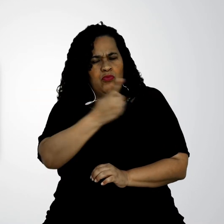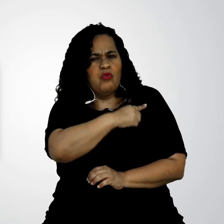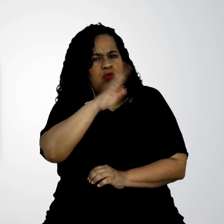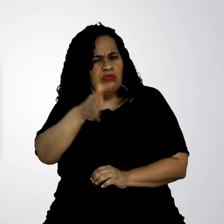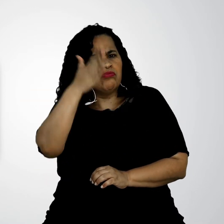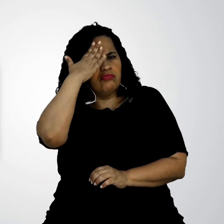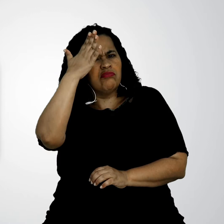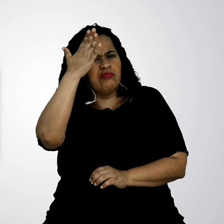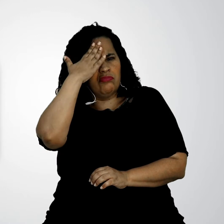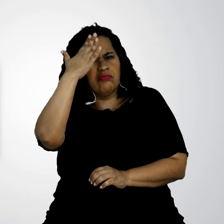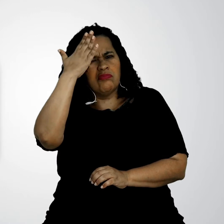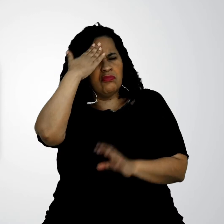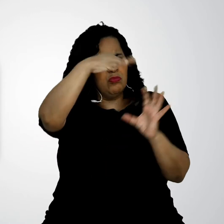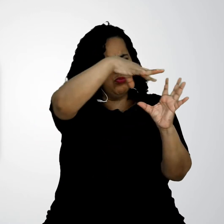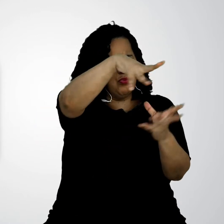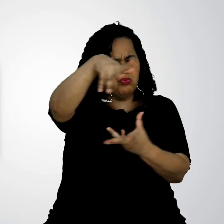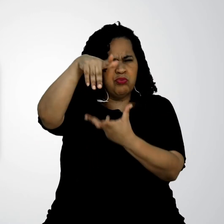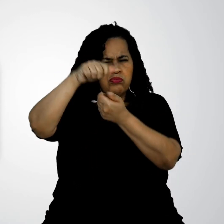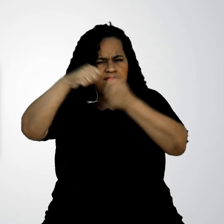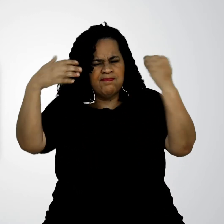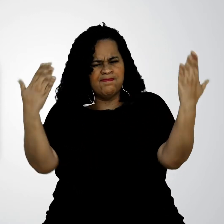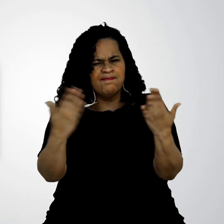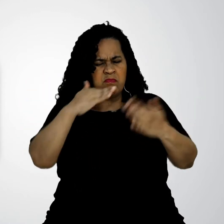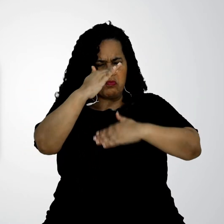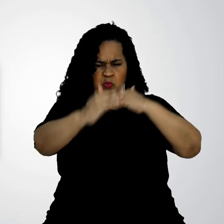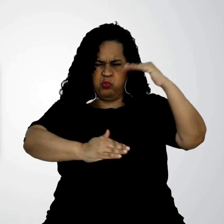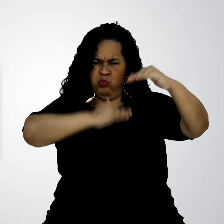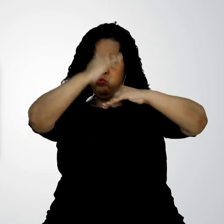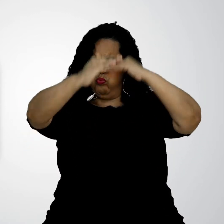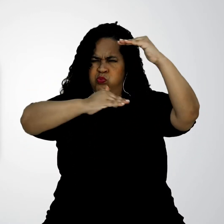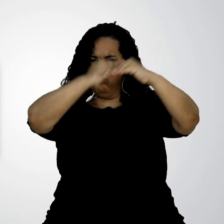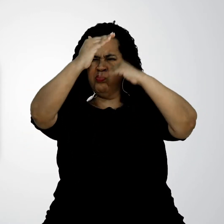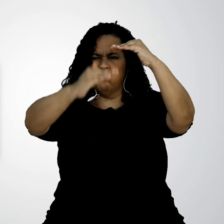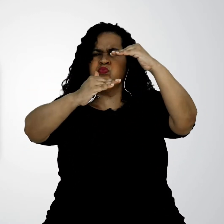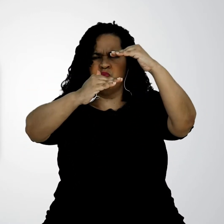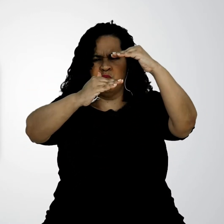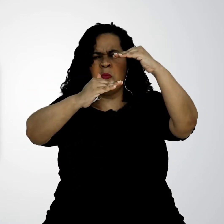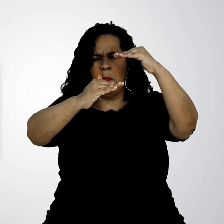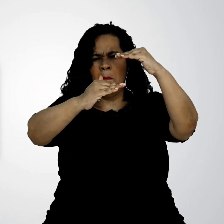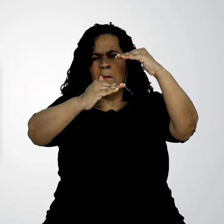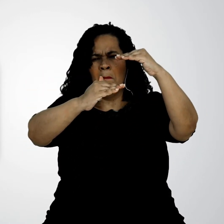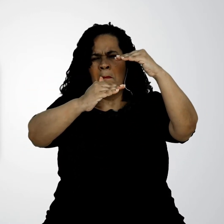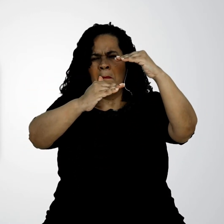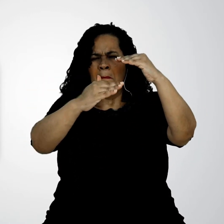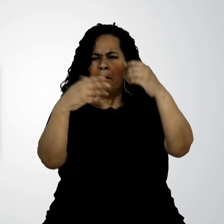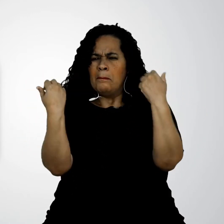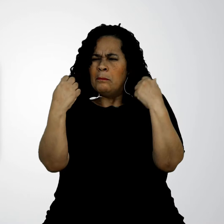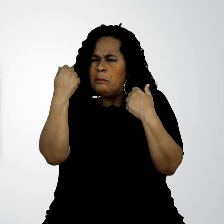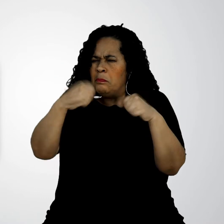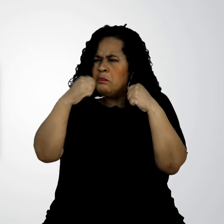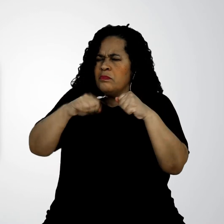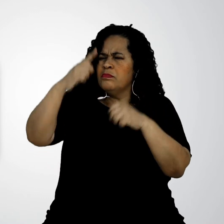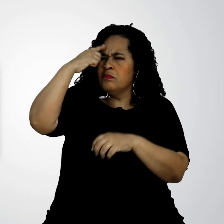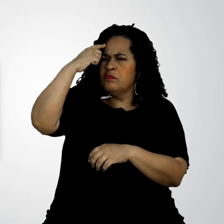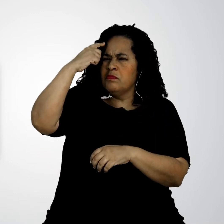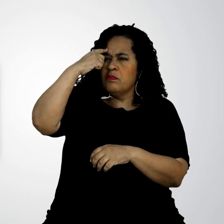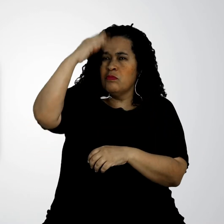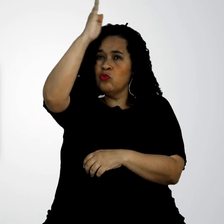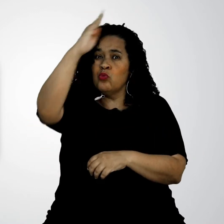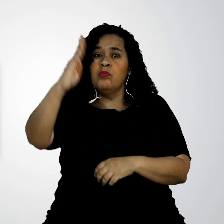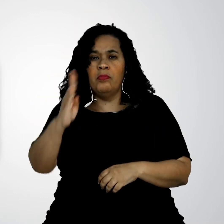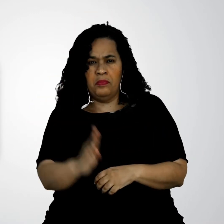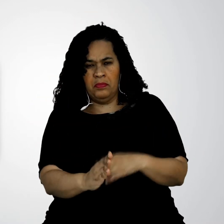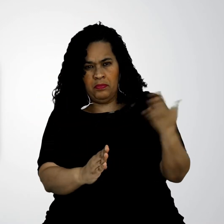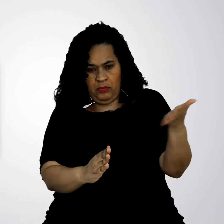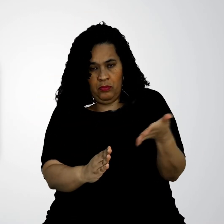um movimento que no mundo já se desenvolve muito mais à frente do que no Brasil, mas pensando aqui no contexto da nossa nação, a gente